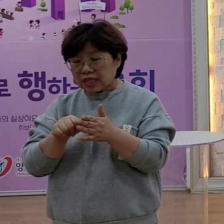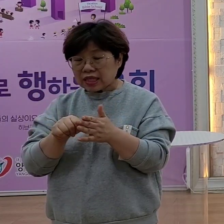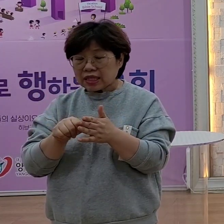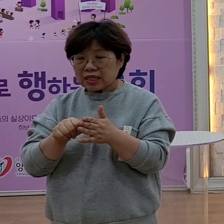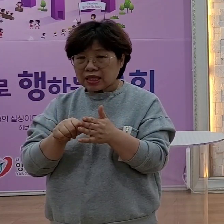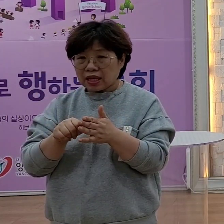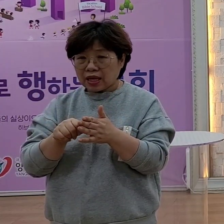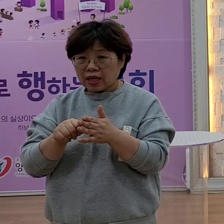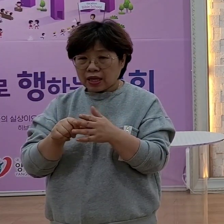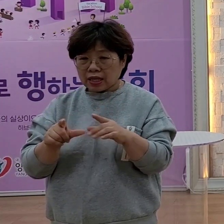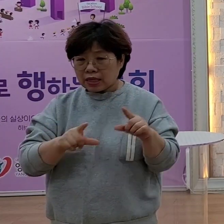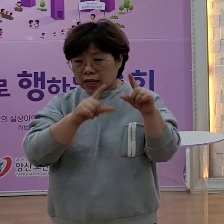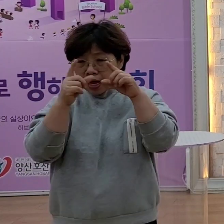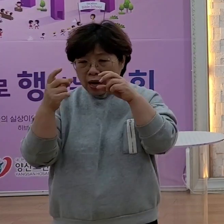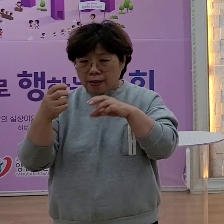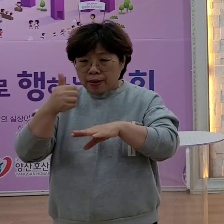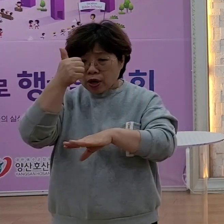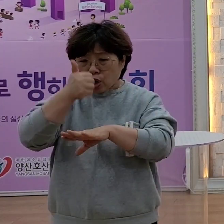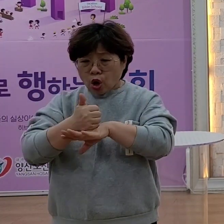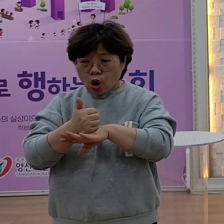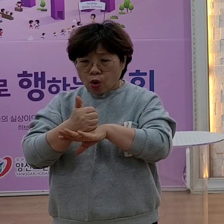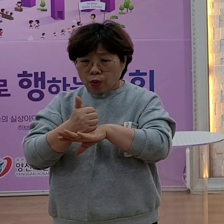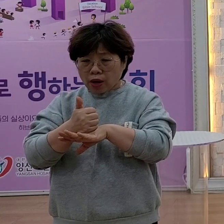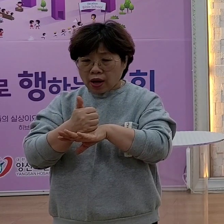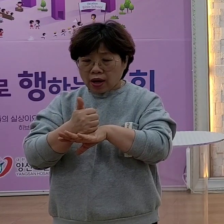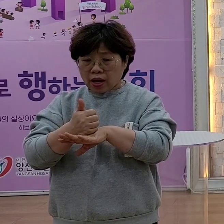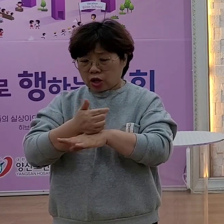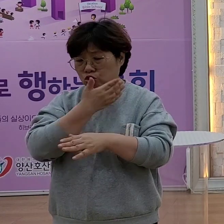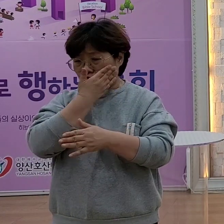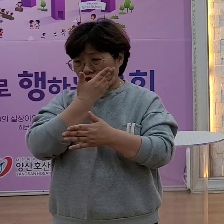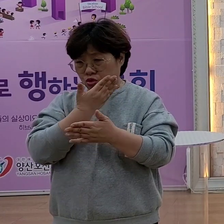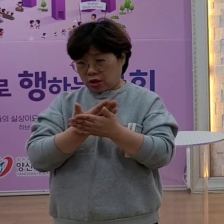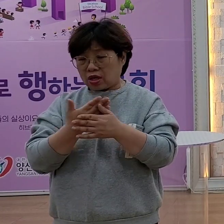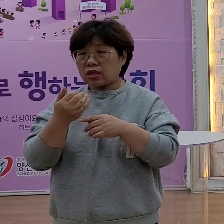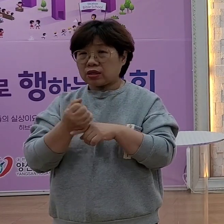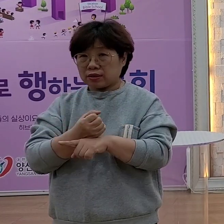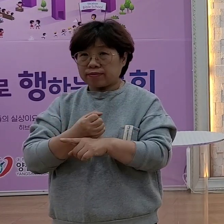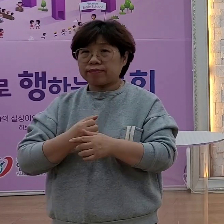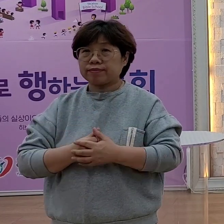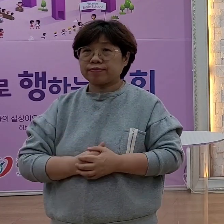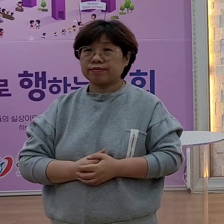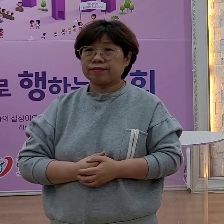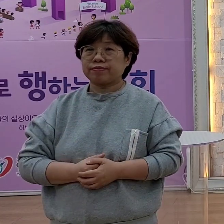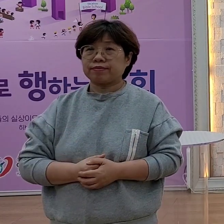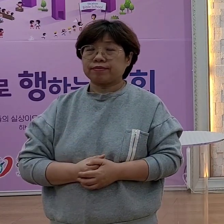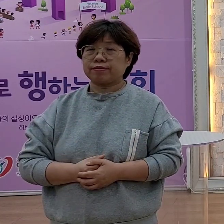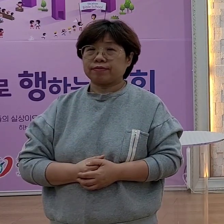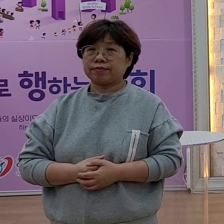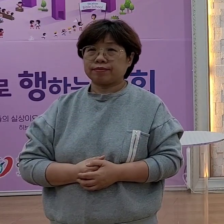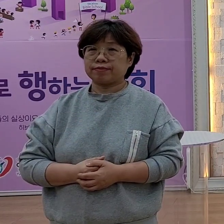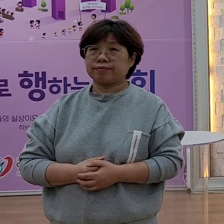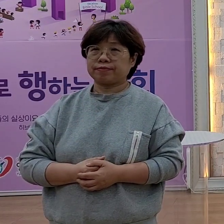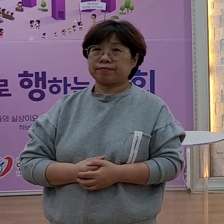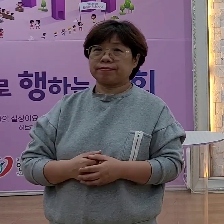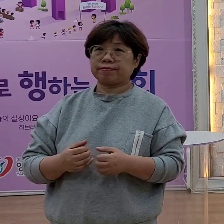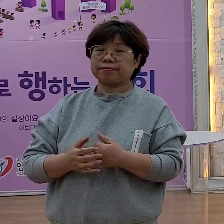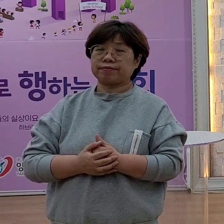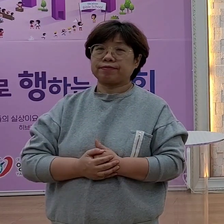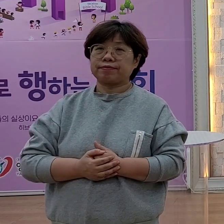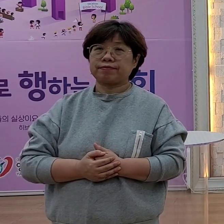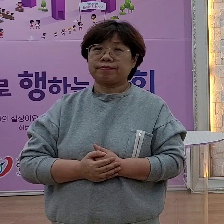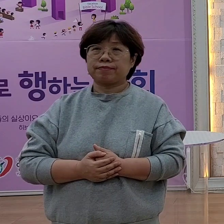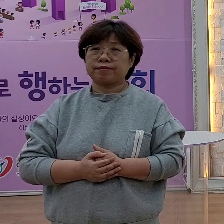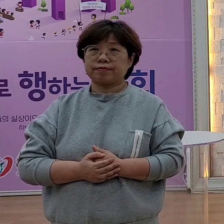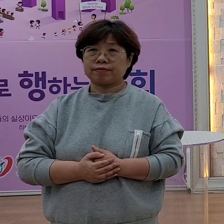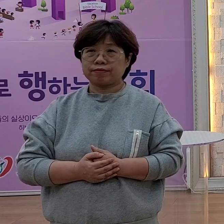살았는지가 더 중요하다. 이 부분을 지금 솔로몬이 이야기하고 있는 메시지입니다. 그래서 이제